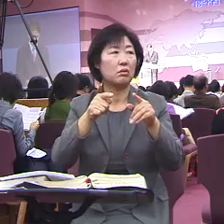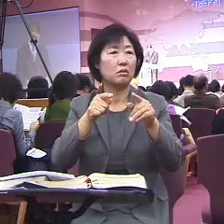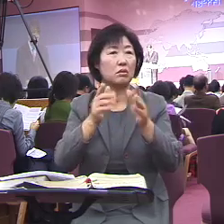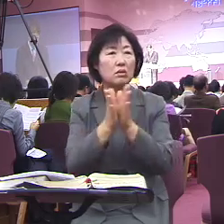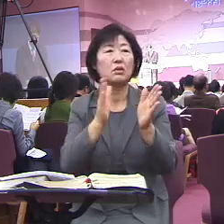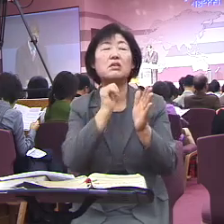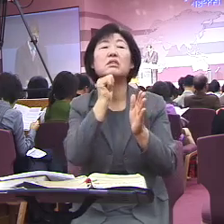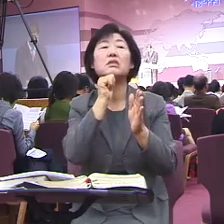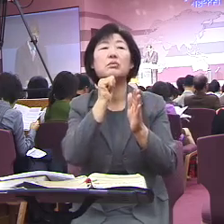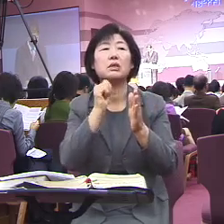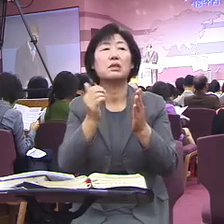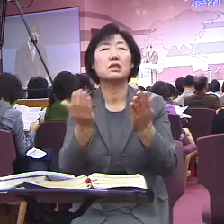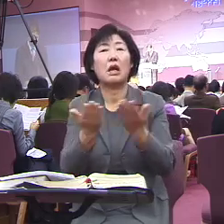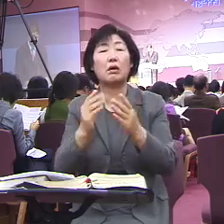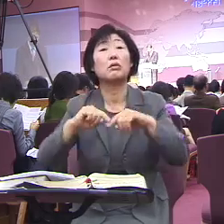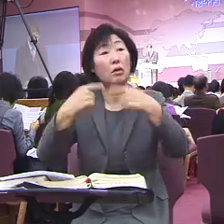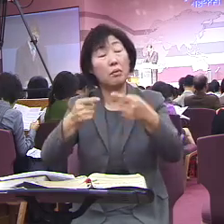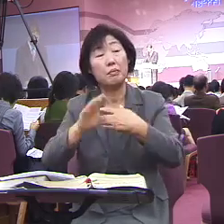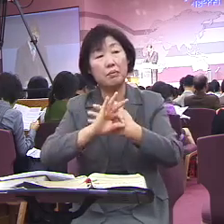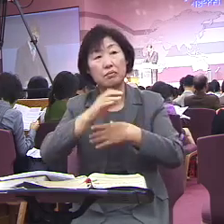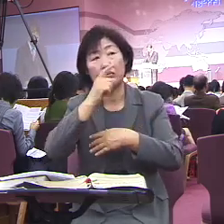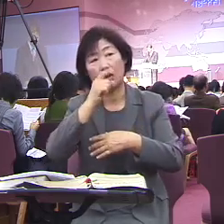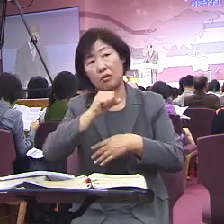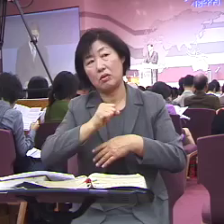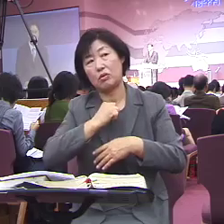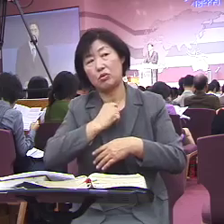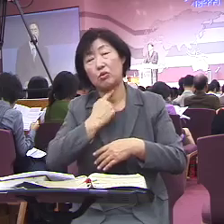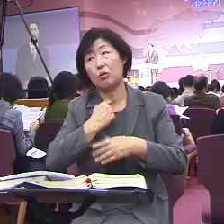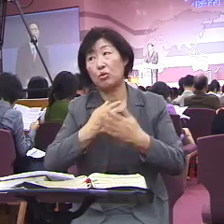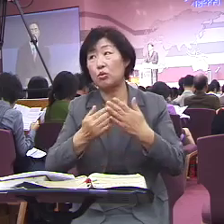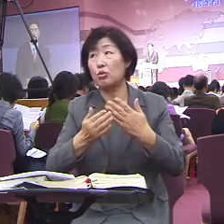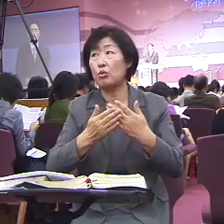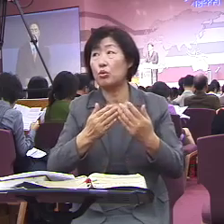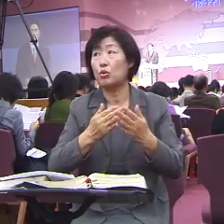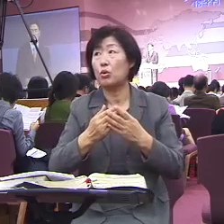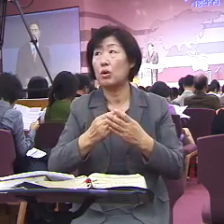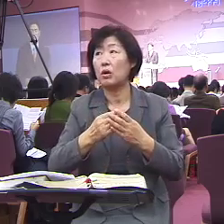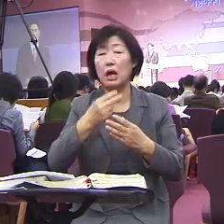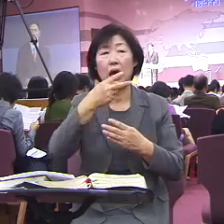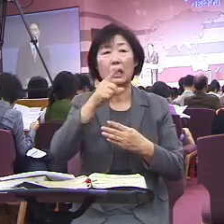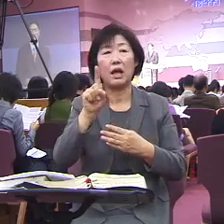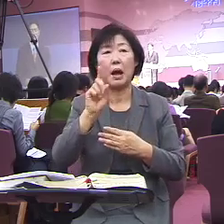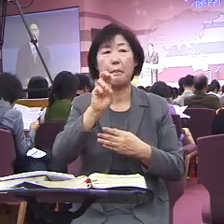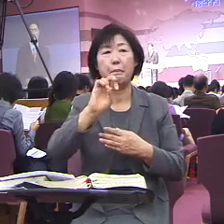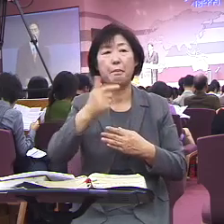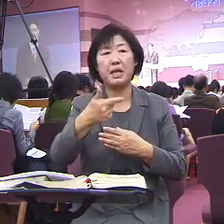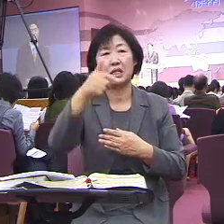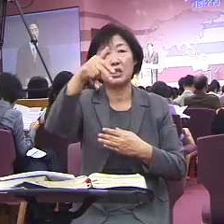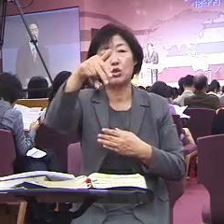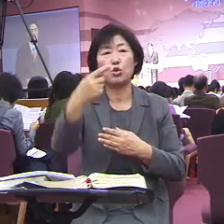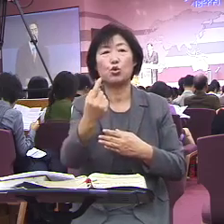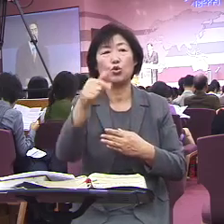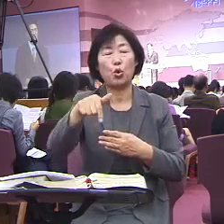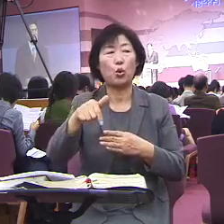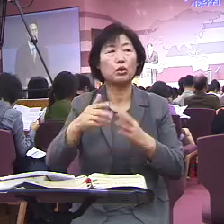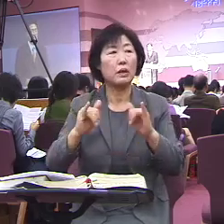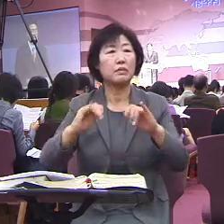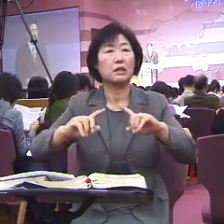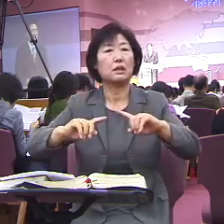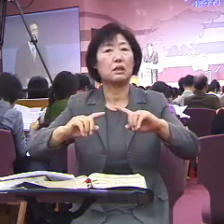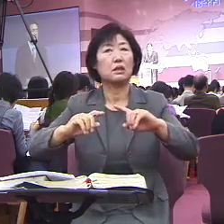처음 오시는 분 환영하고요. LA 다민족 성시와 대해 저희 참여하실 수 있도록 안내지와